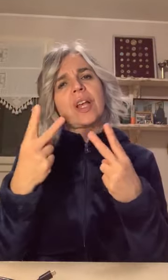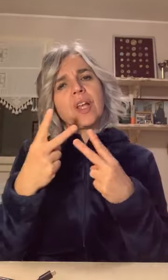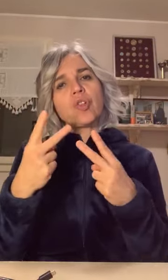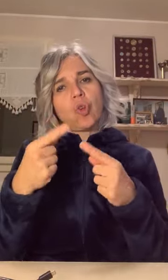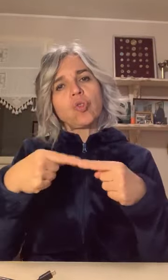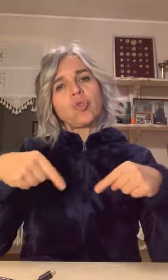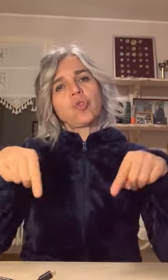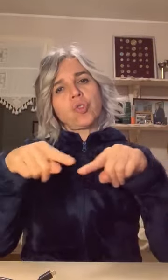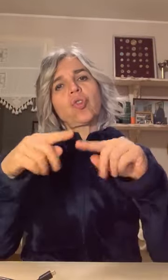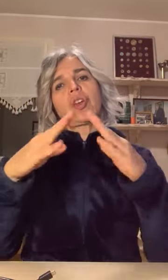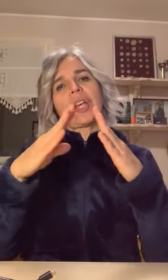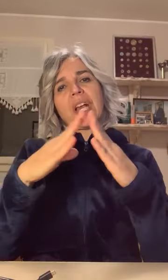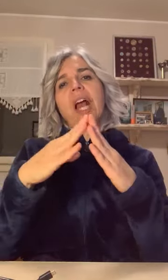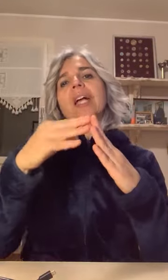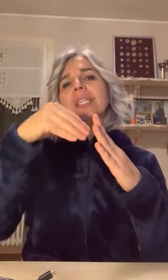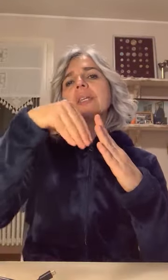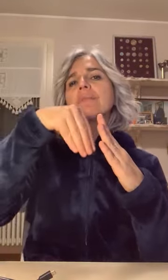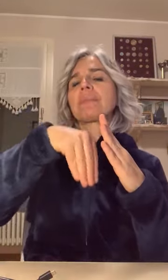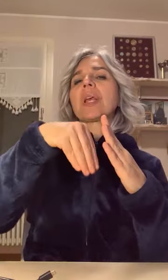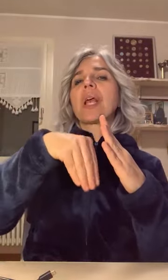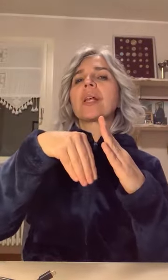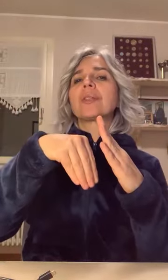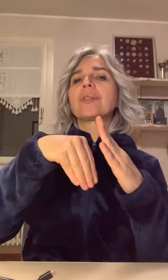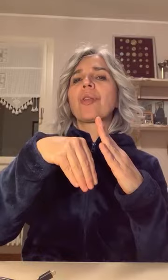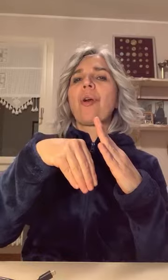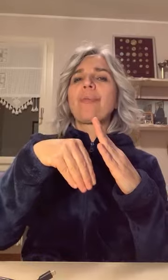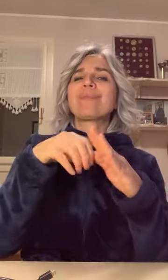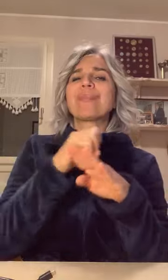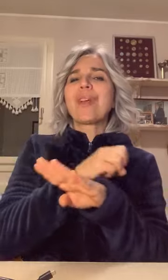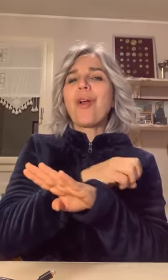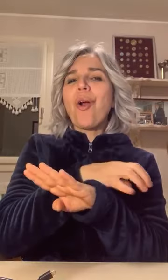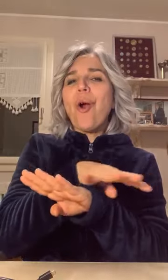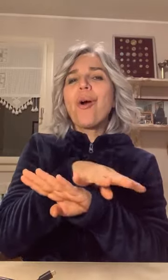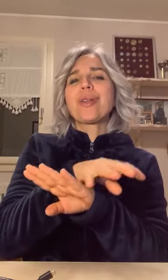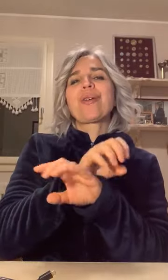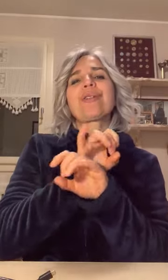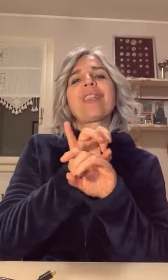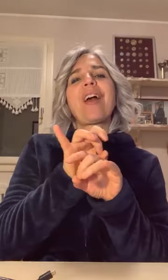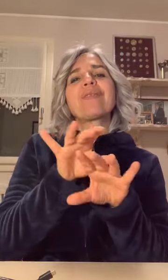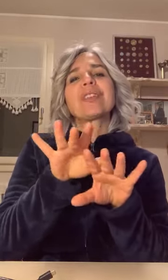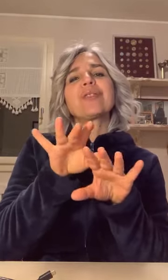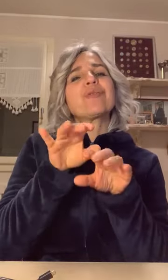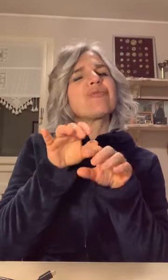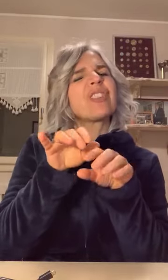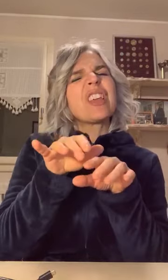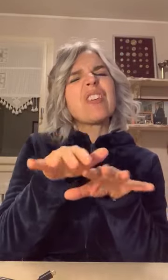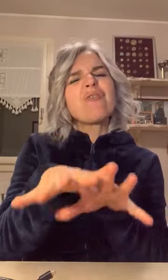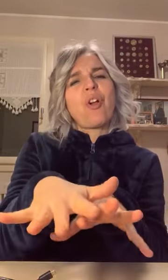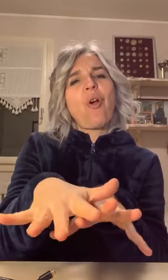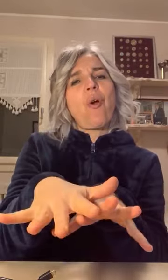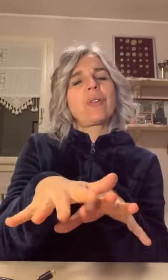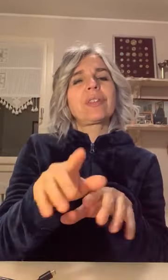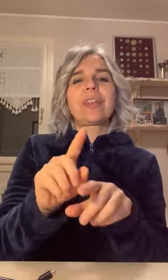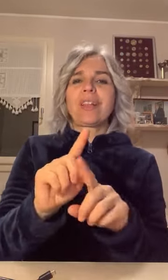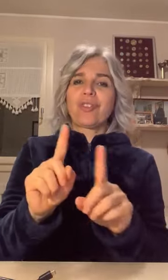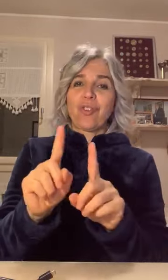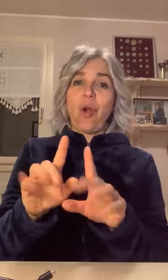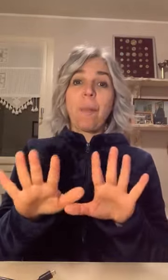questo ci permetterà di non diffondere il coronavirus, però quello che voglio dirvi è che c'è un altro virus che si